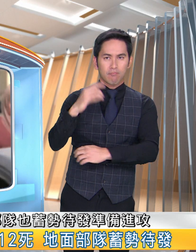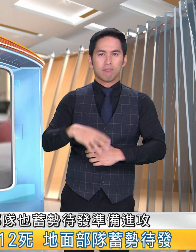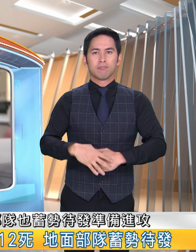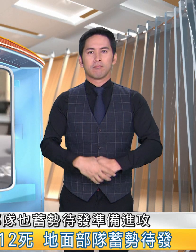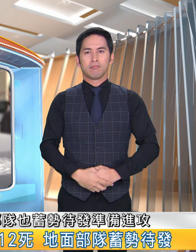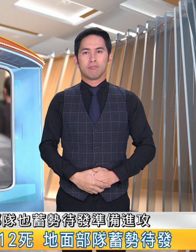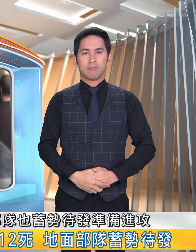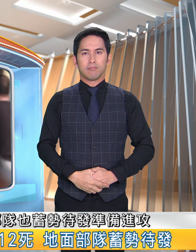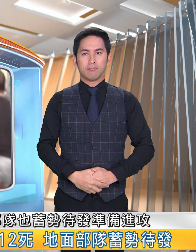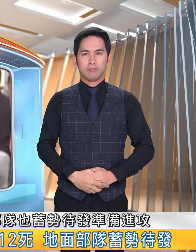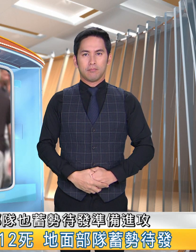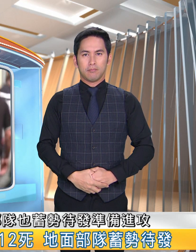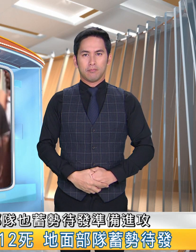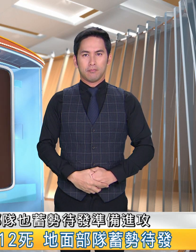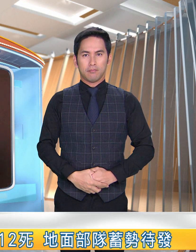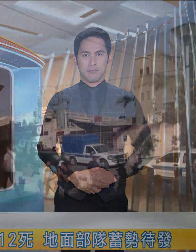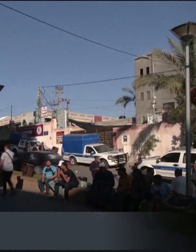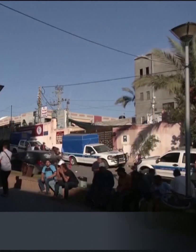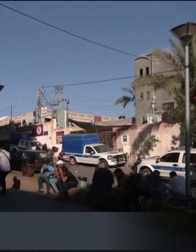发，准备进攻。